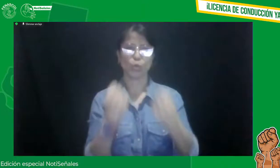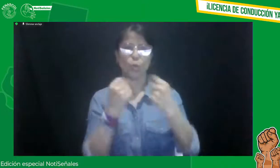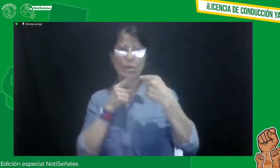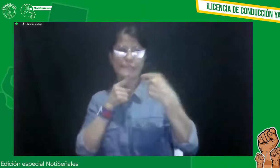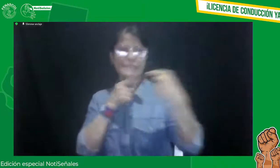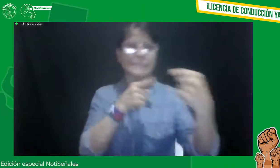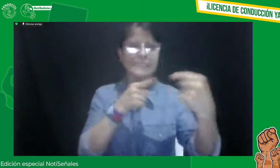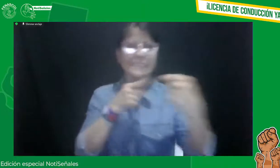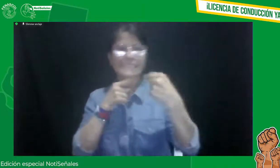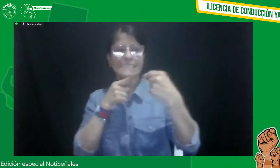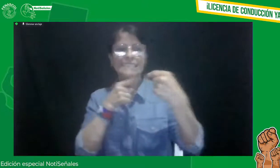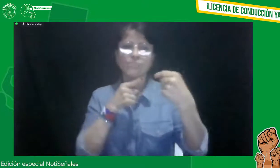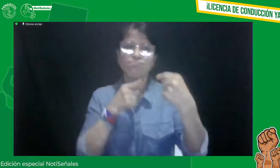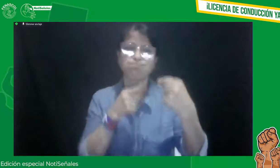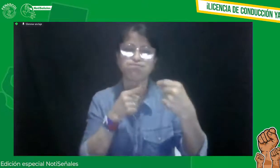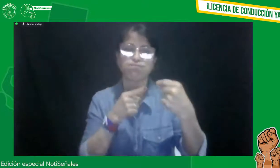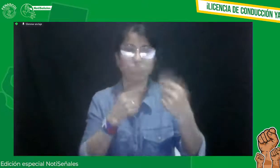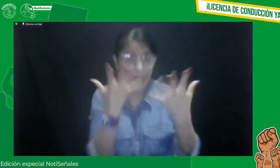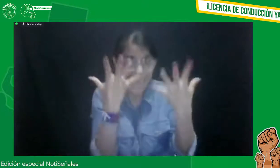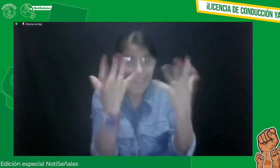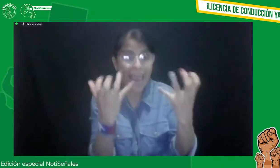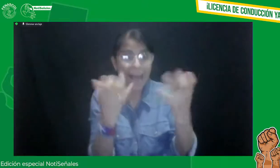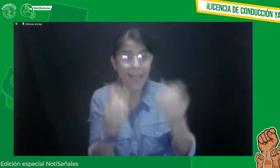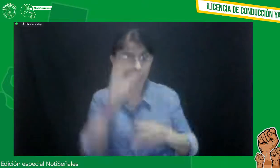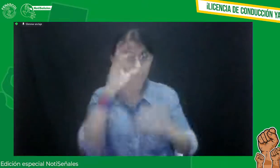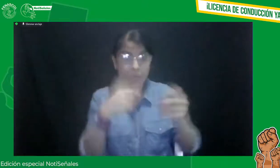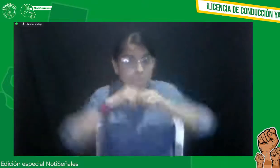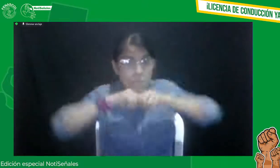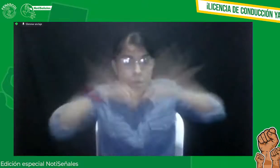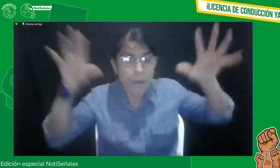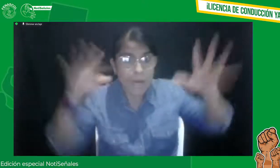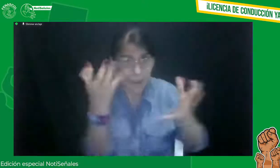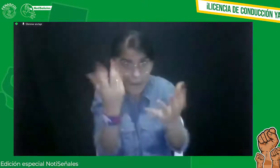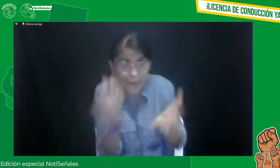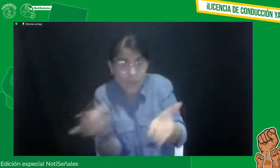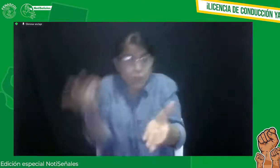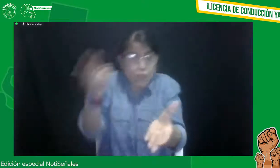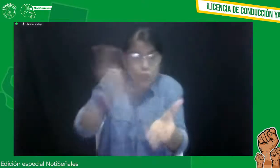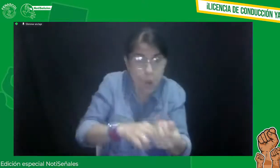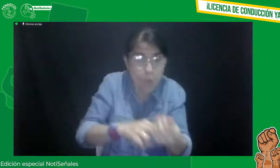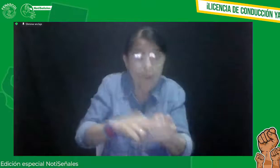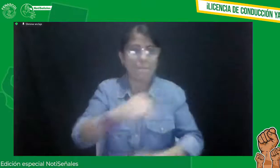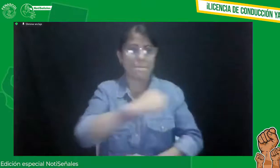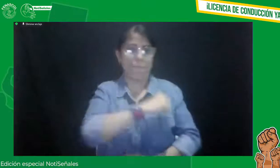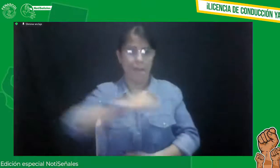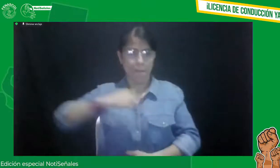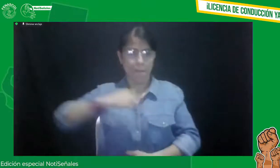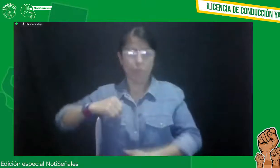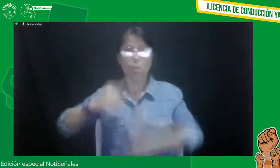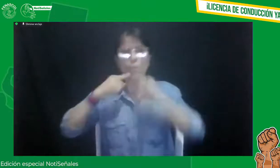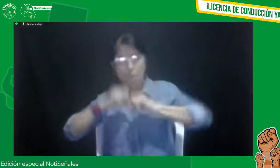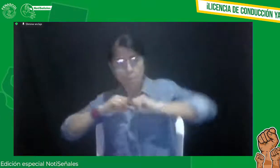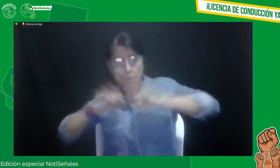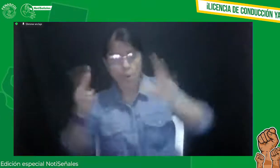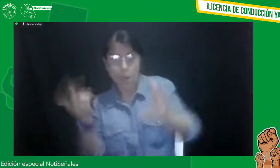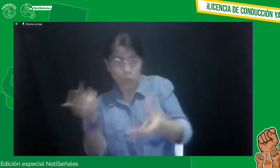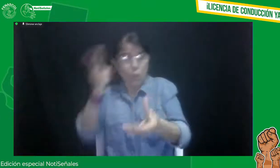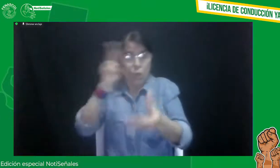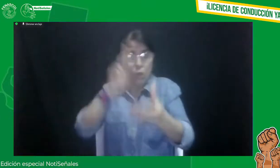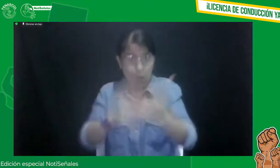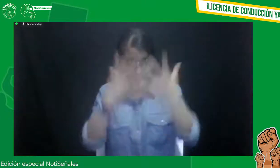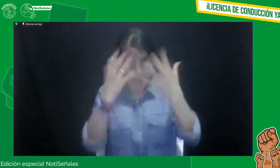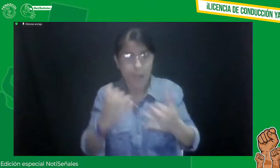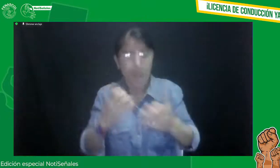trabajan en este ámbito, en el transporte público, y eso lo entendemos, pero seguimos en debate. Si ustedes quieren que